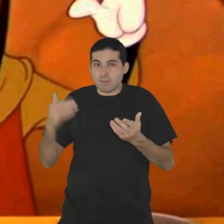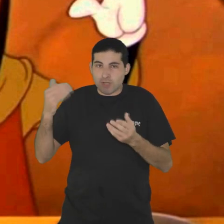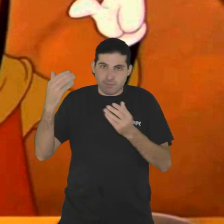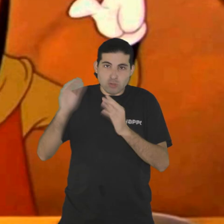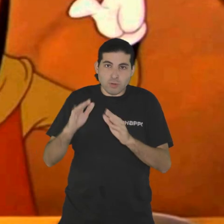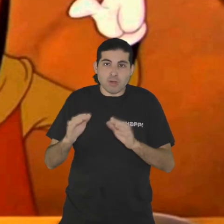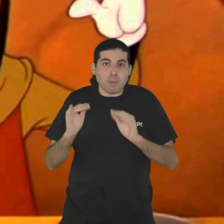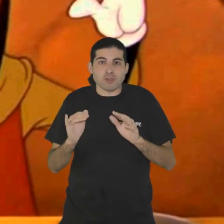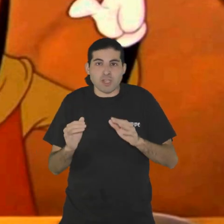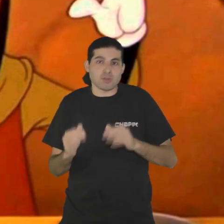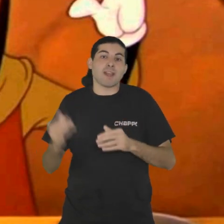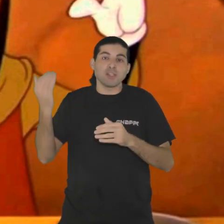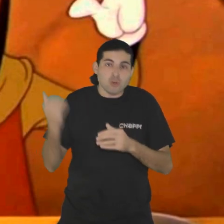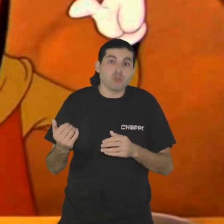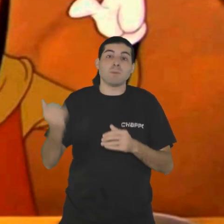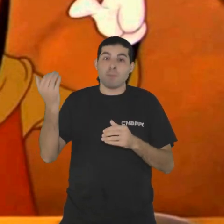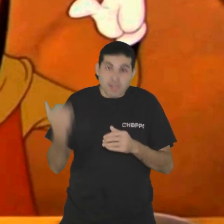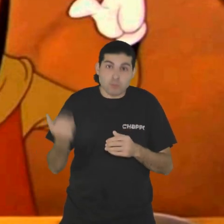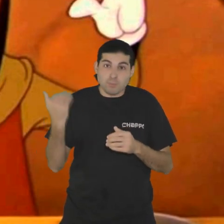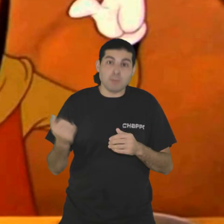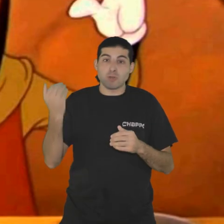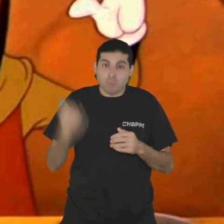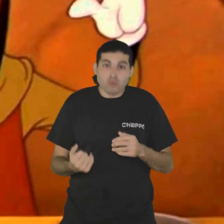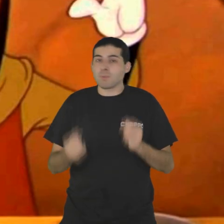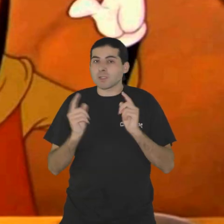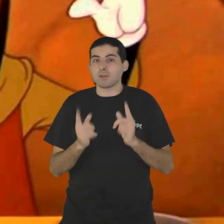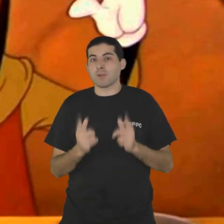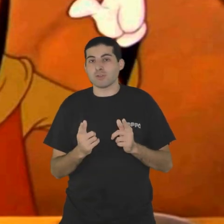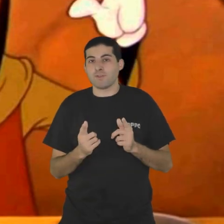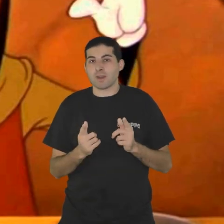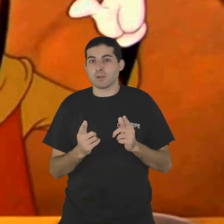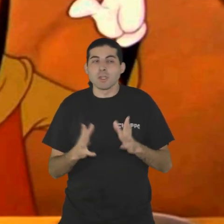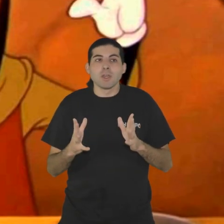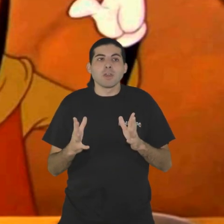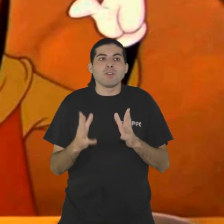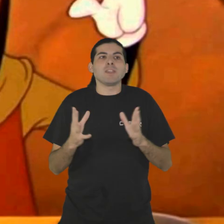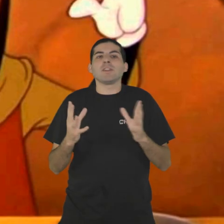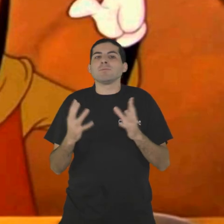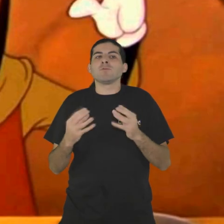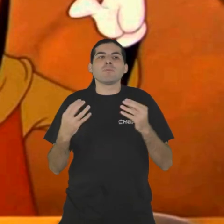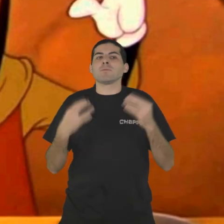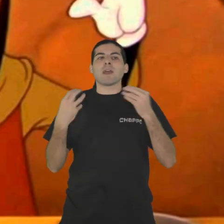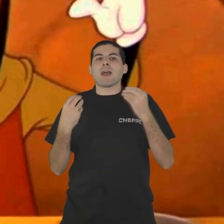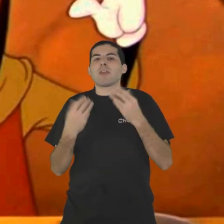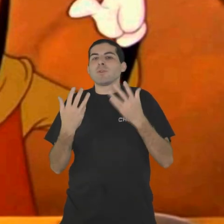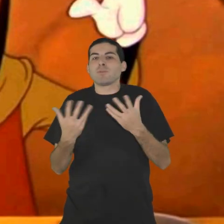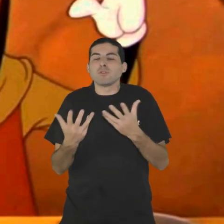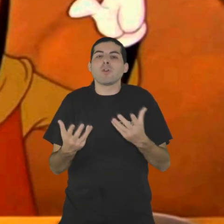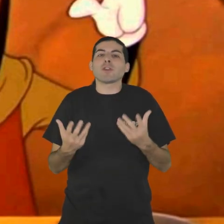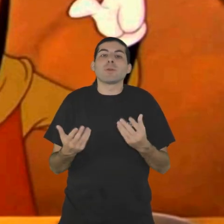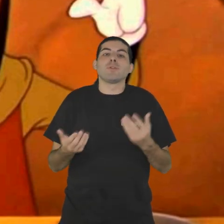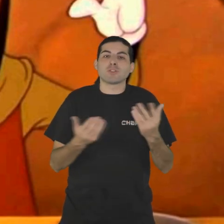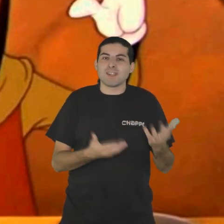perché Topolino era proprio sceso, era di sotto di Paperino, di Pippo, di Pluto e persino di Braccio di Ferro. Quindi